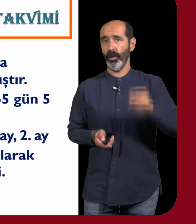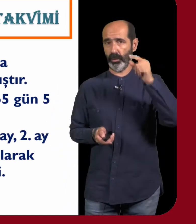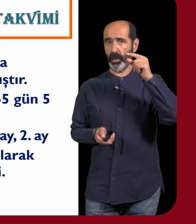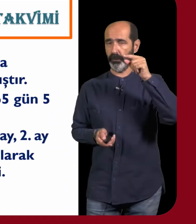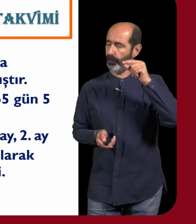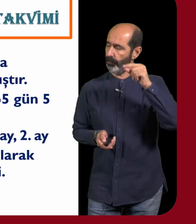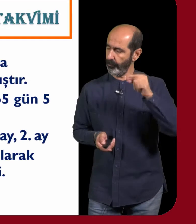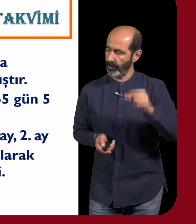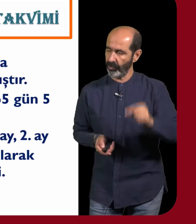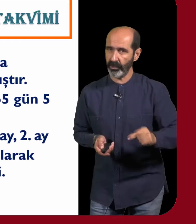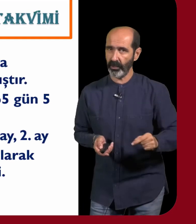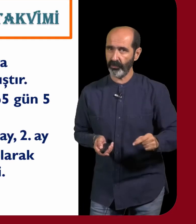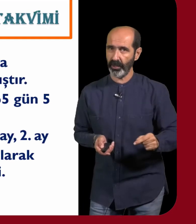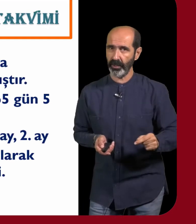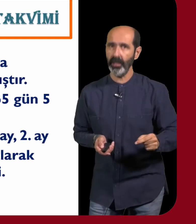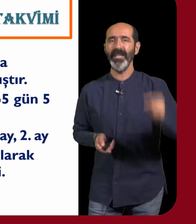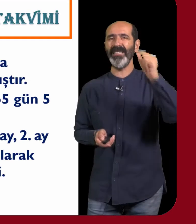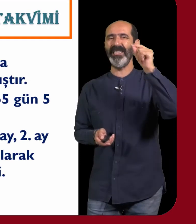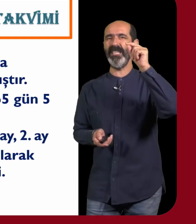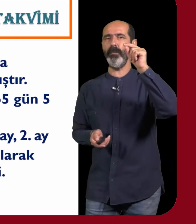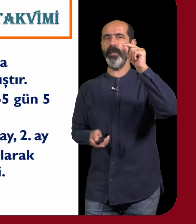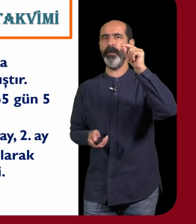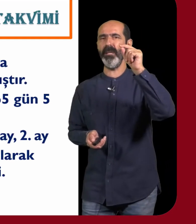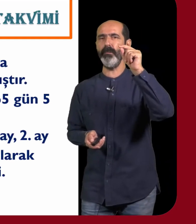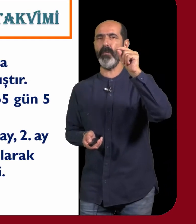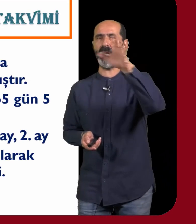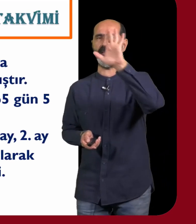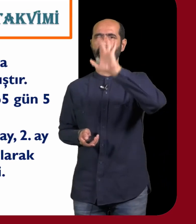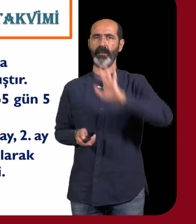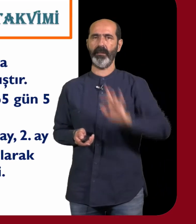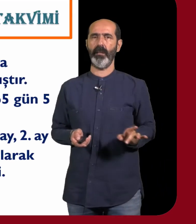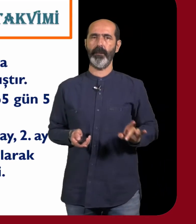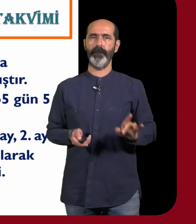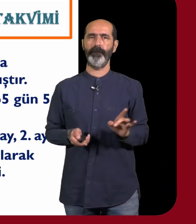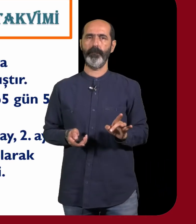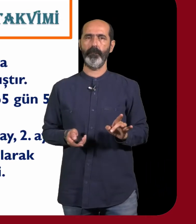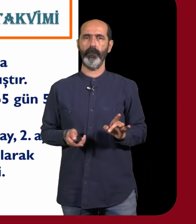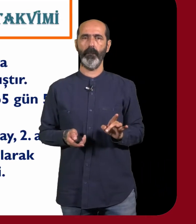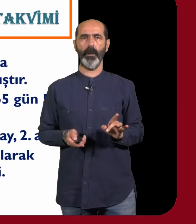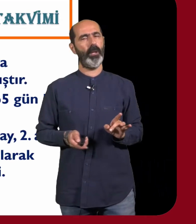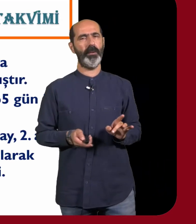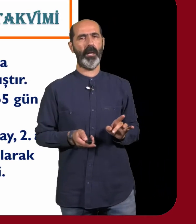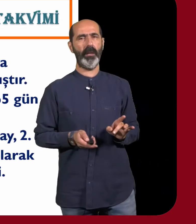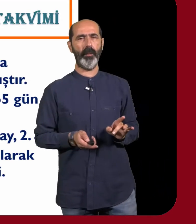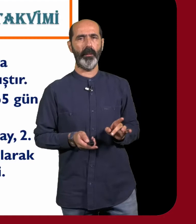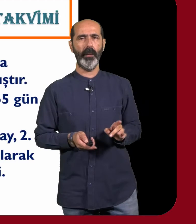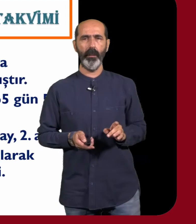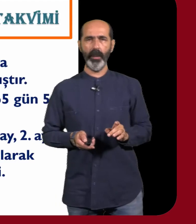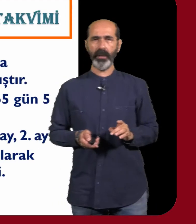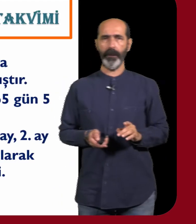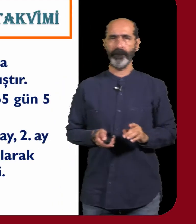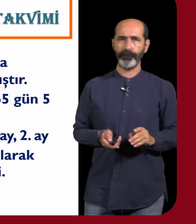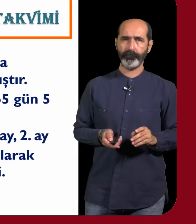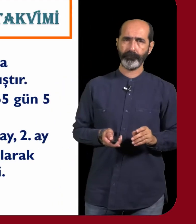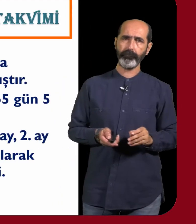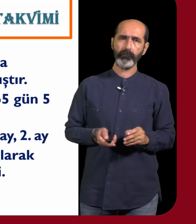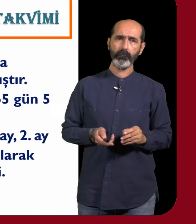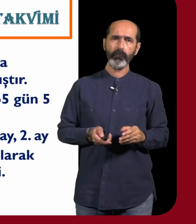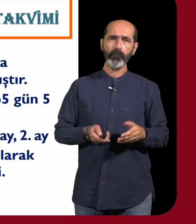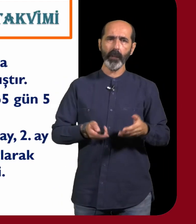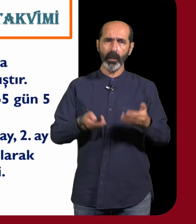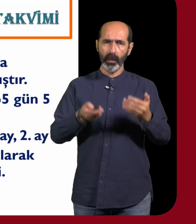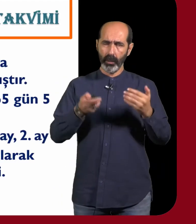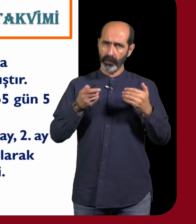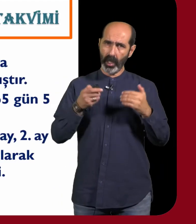diyoruz takımımızın başlangıcıdır 21 Mart'a denk gelir abiler var peki